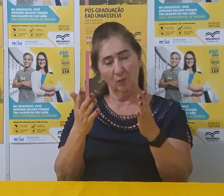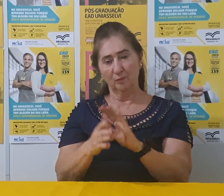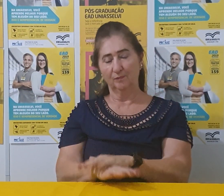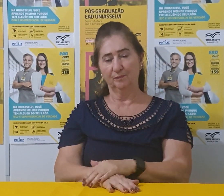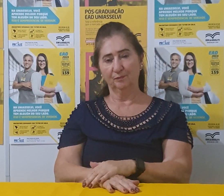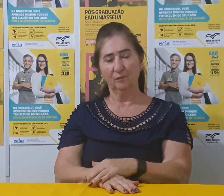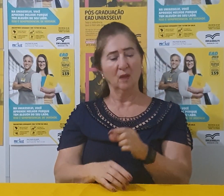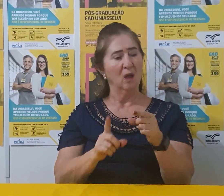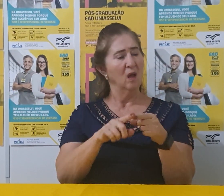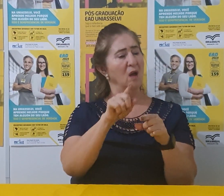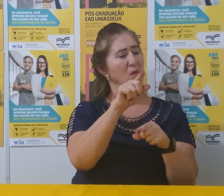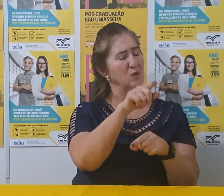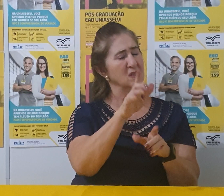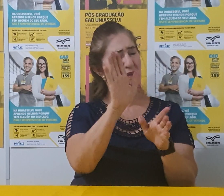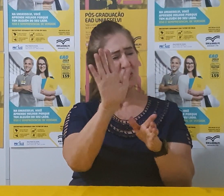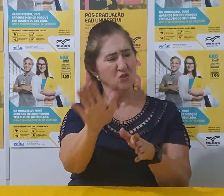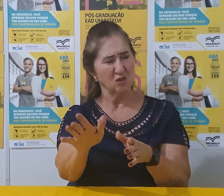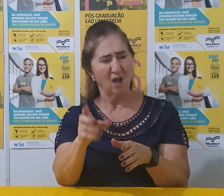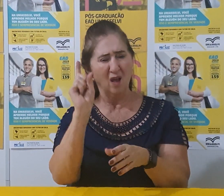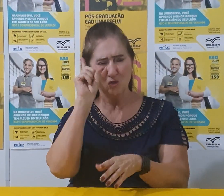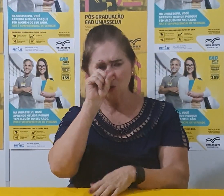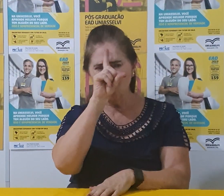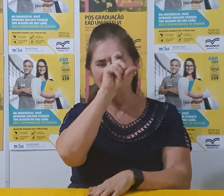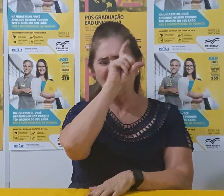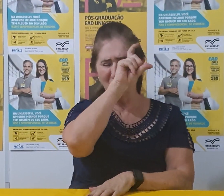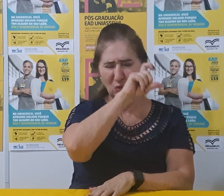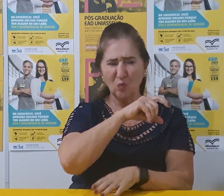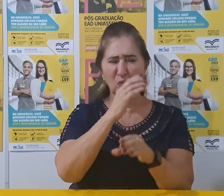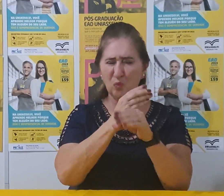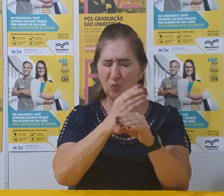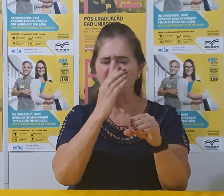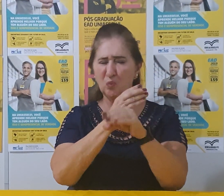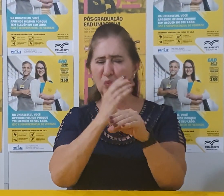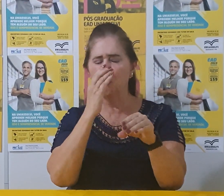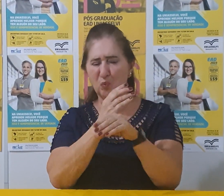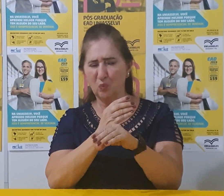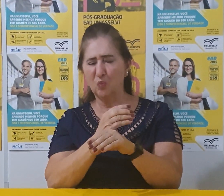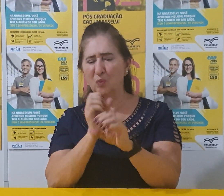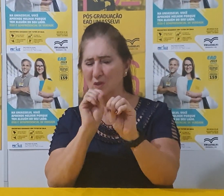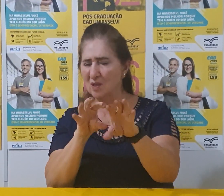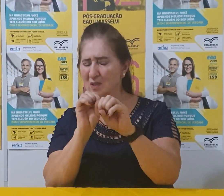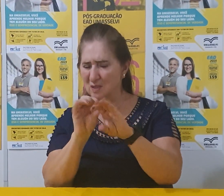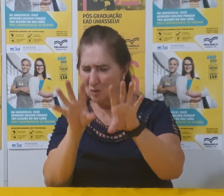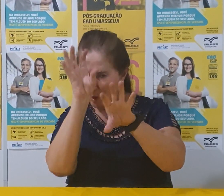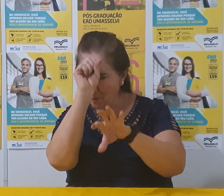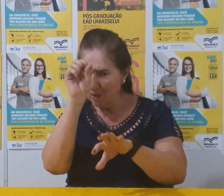teve muitas dificuldades no processo de ensino-aprendizagem até este momento na sua vida